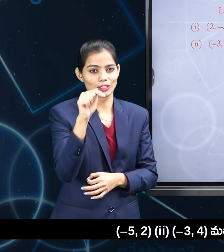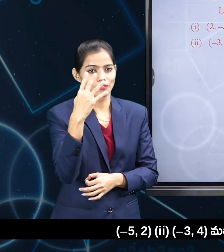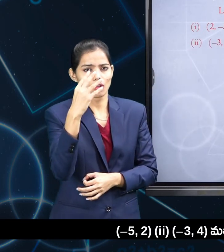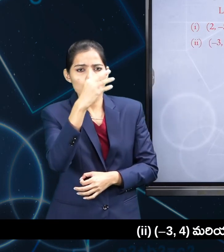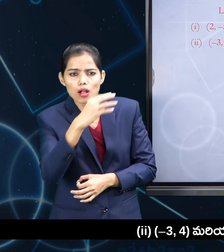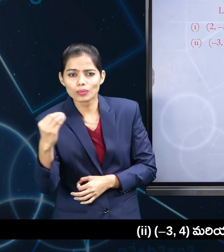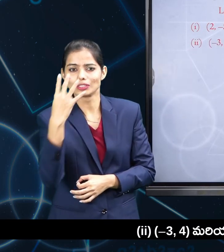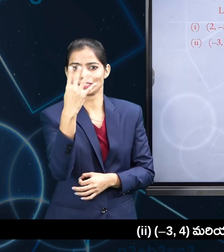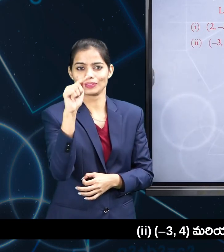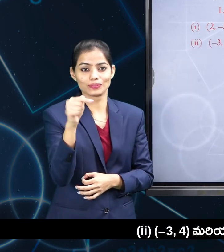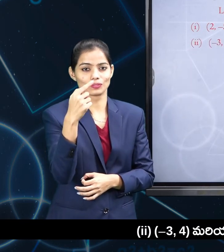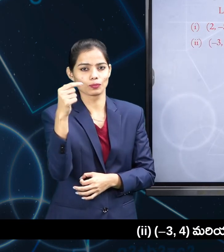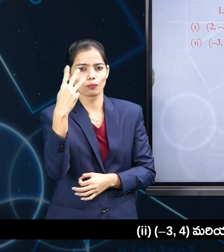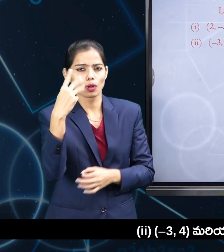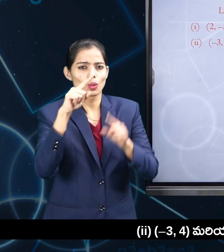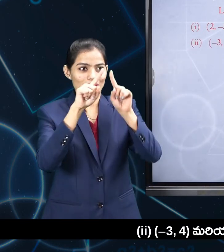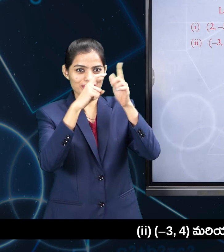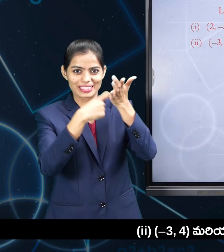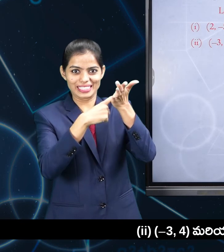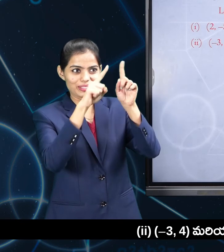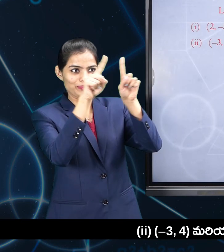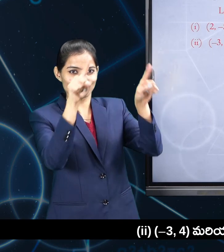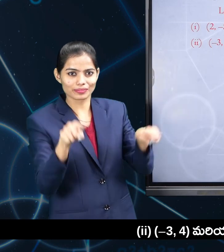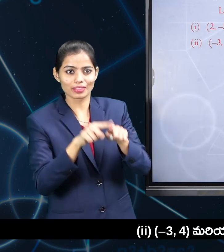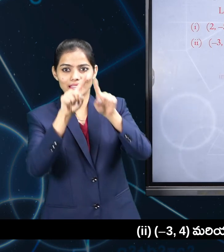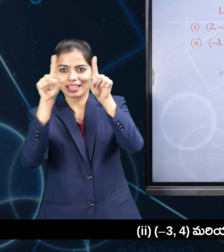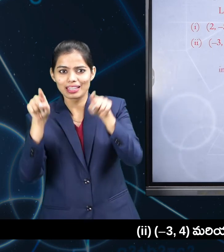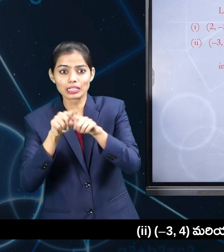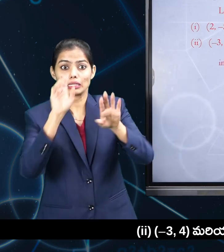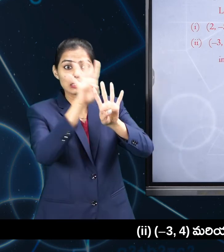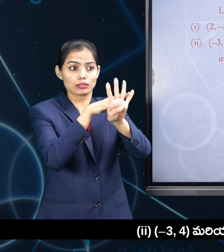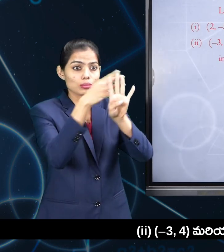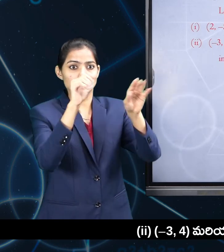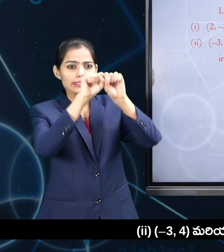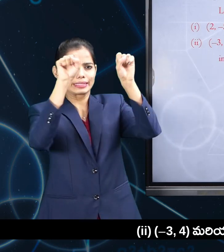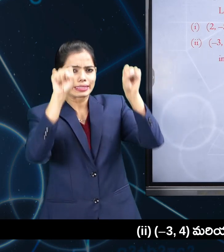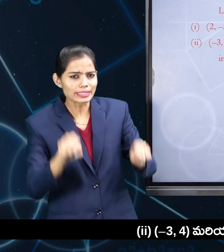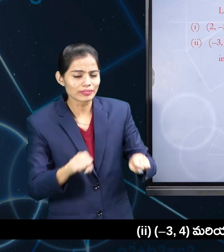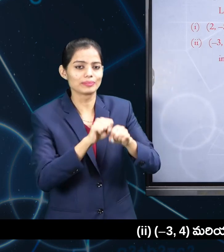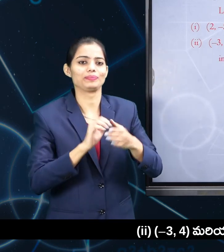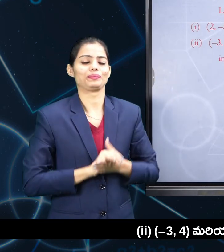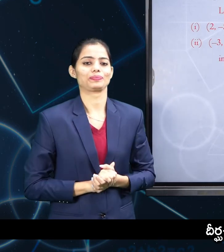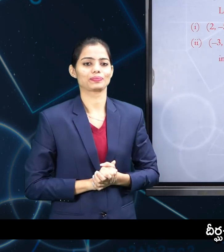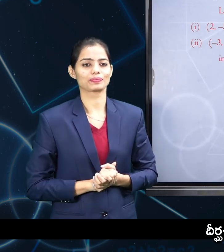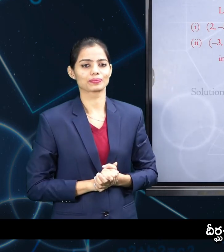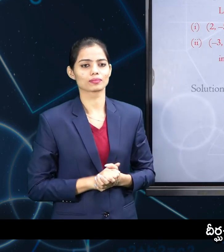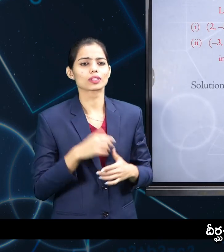2, 2, -3, 4 మరియు 4, -3